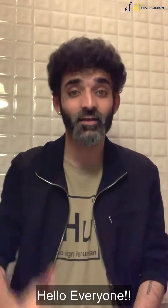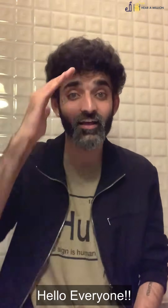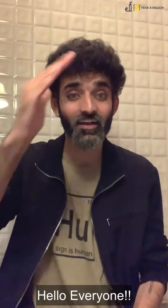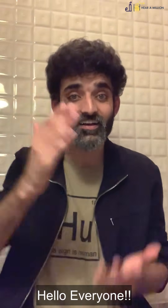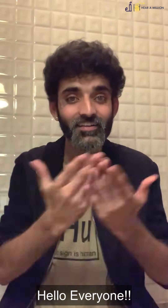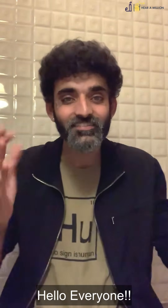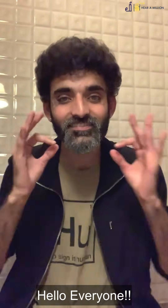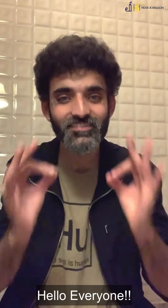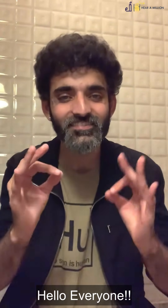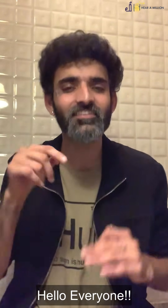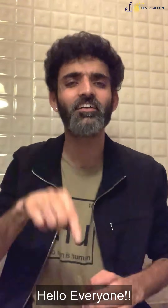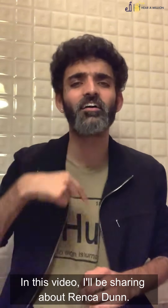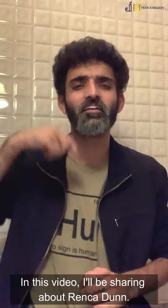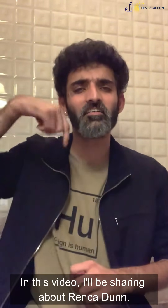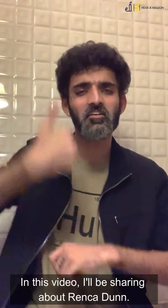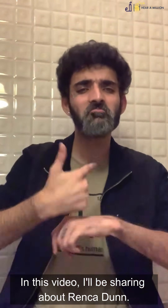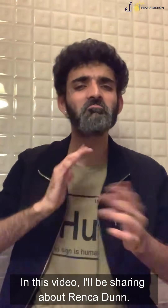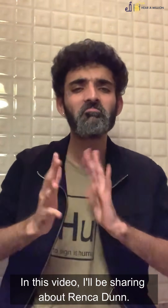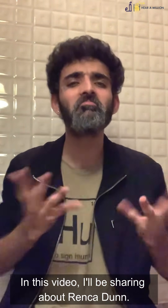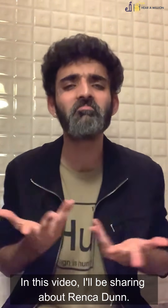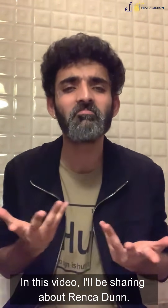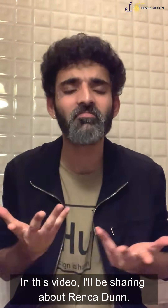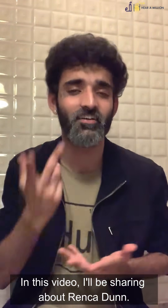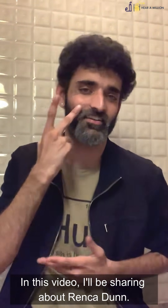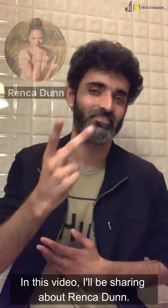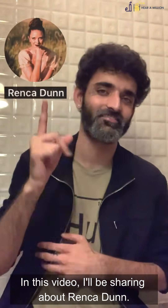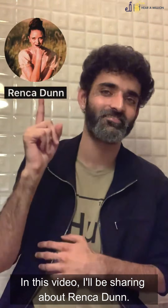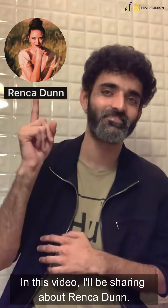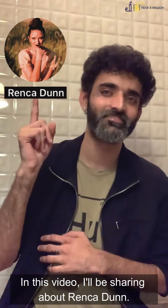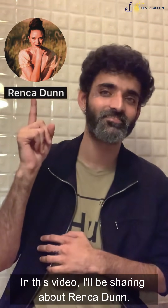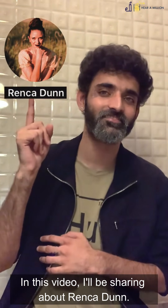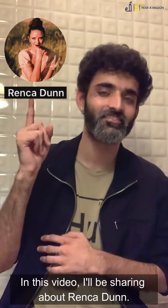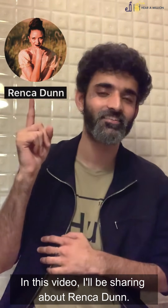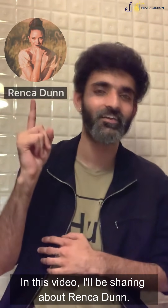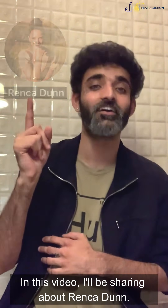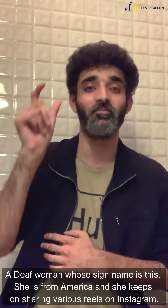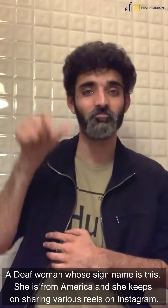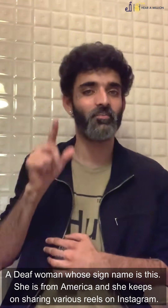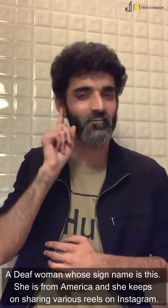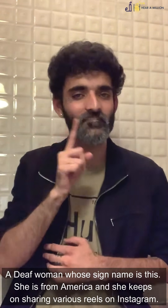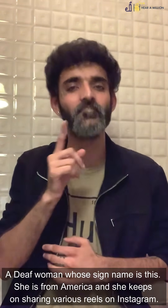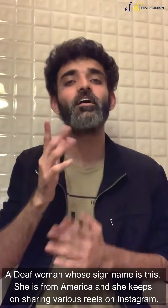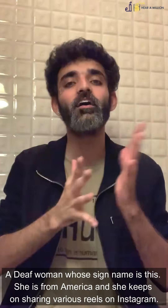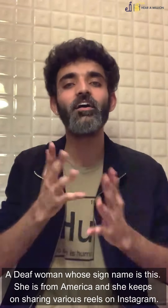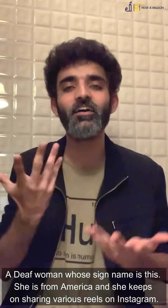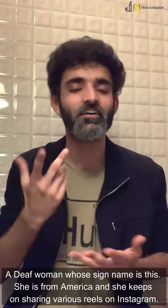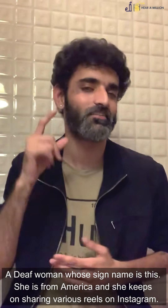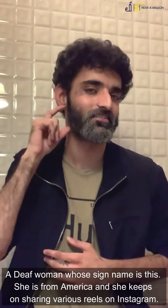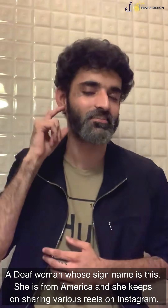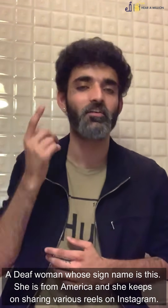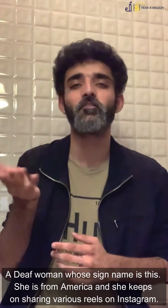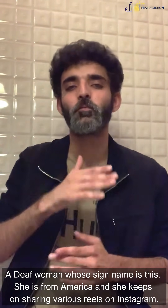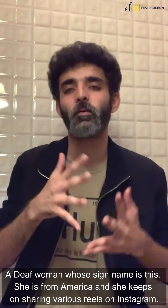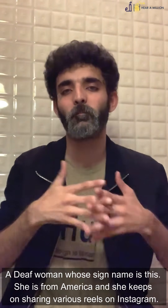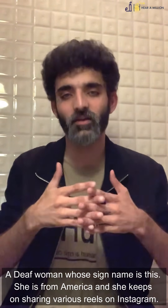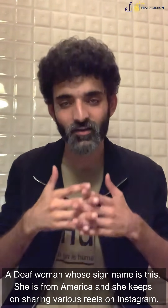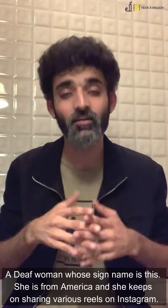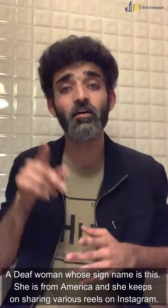हेलो आप सभी को। यह वीडियो रेणुका डन के बारे में है। वह एक बधिर महिला है जिनका साइन नेम ये है। वह अमेरिका से